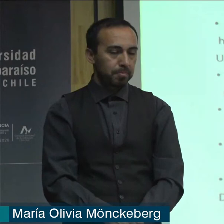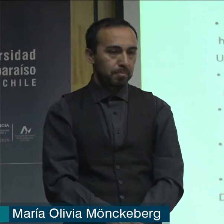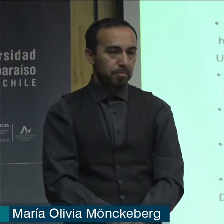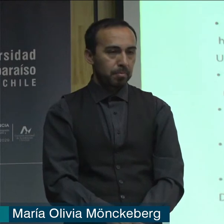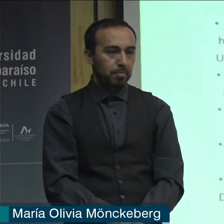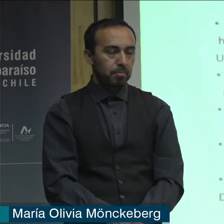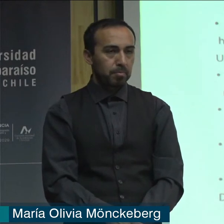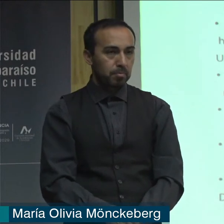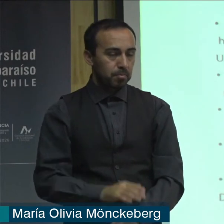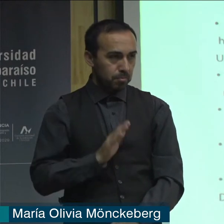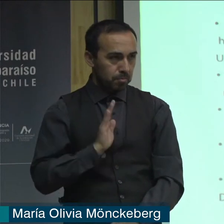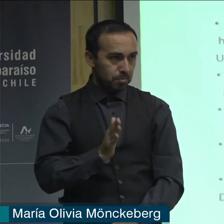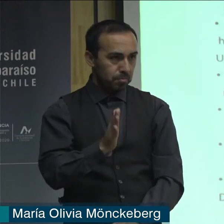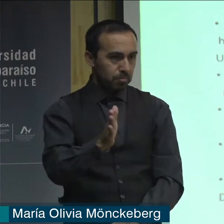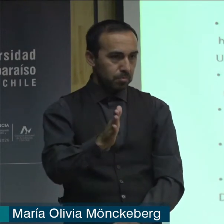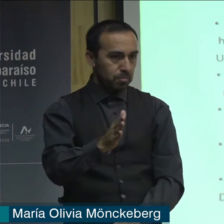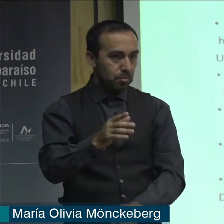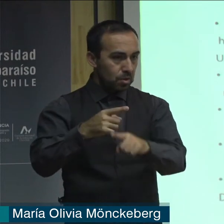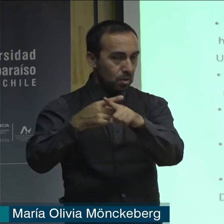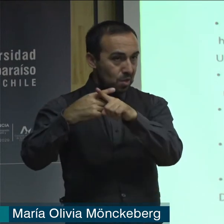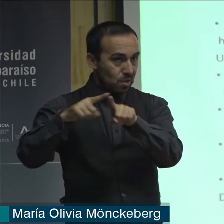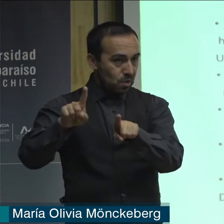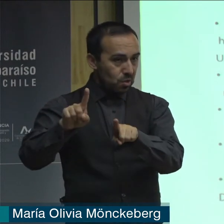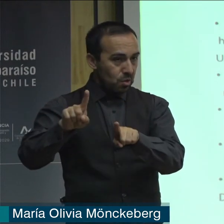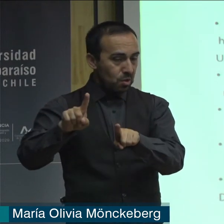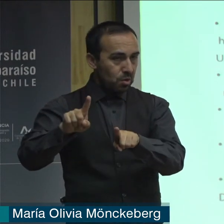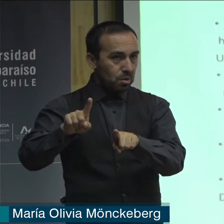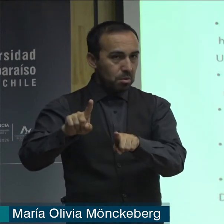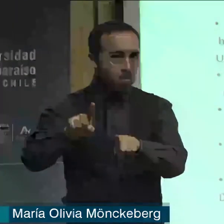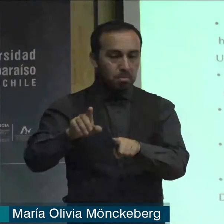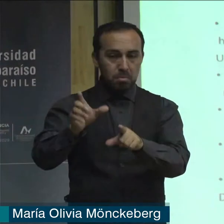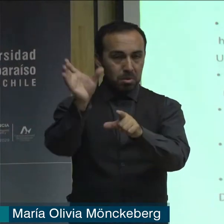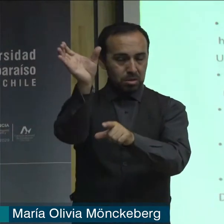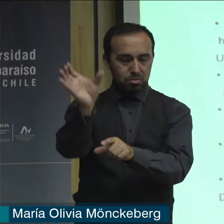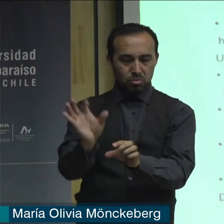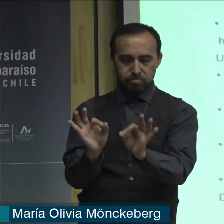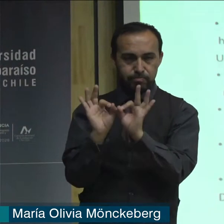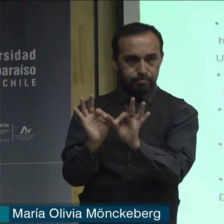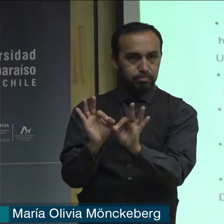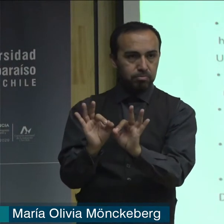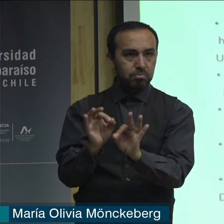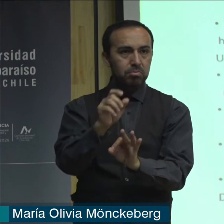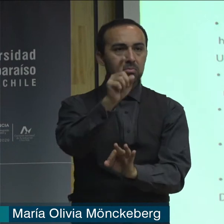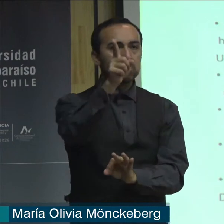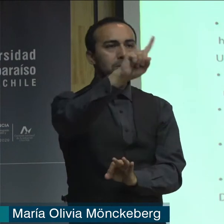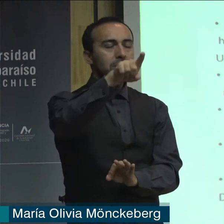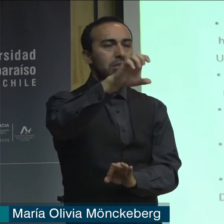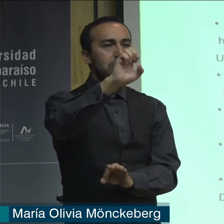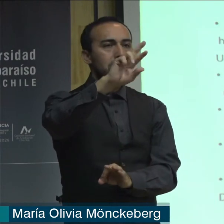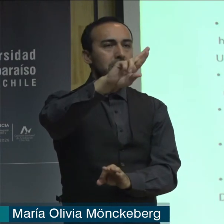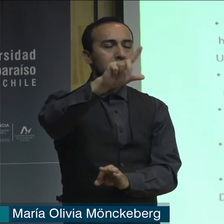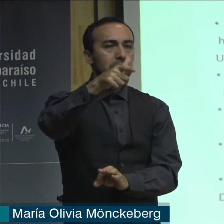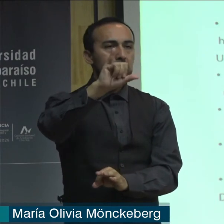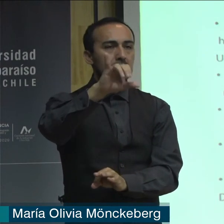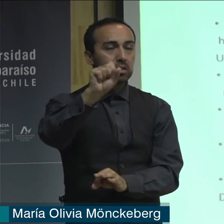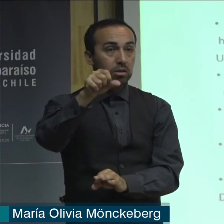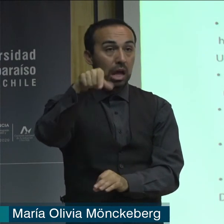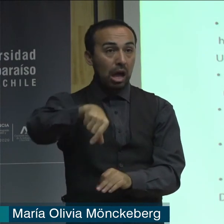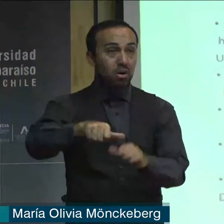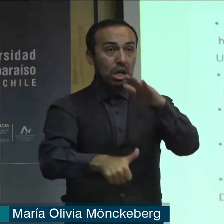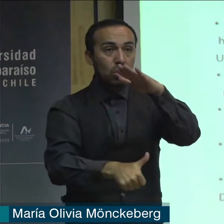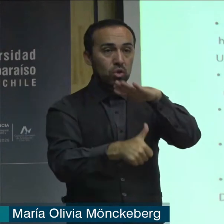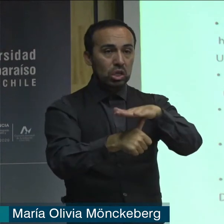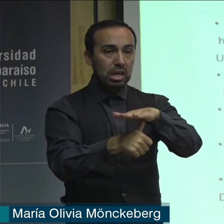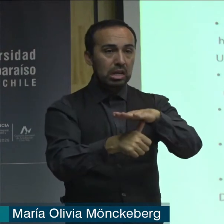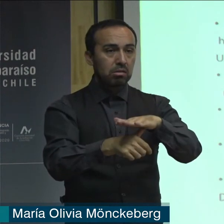siguiendo con otros de los personajes claves Don Sergio melnic que actualmente está concejal en las